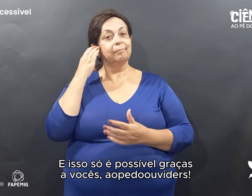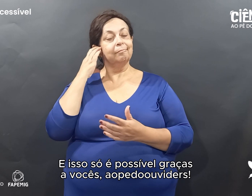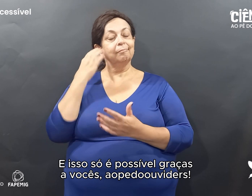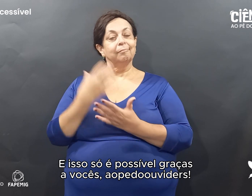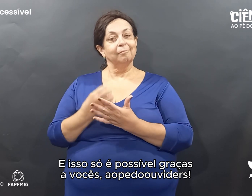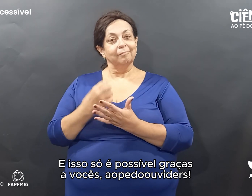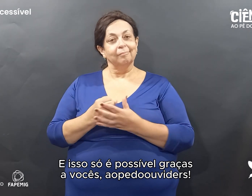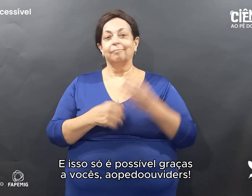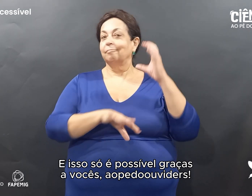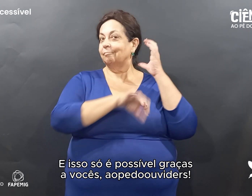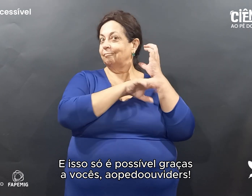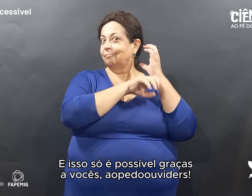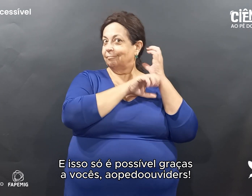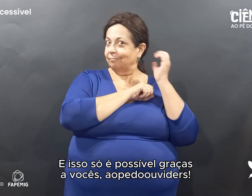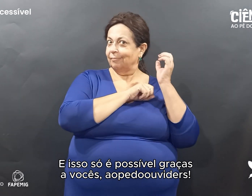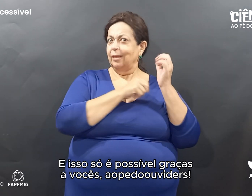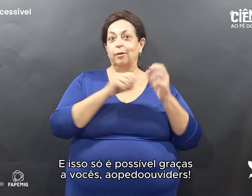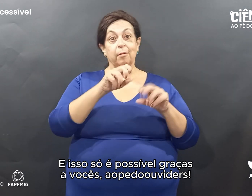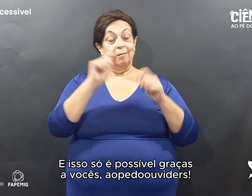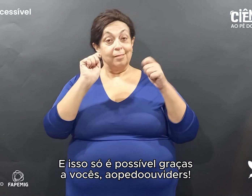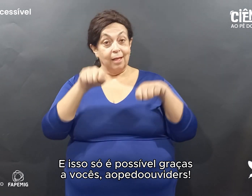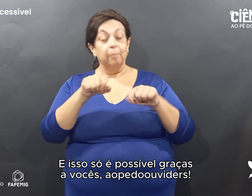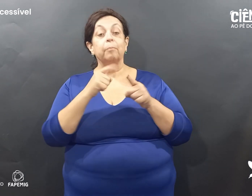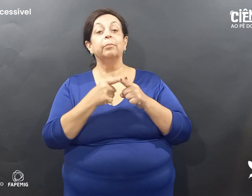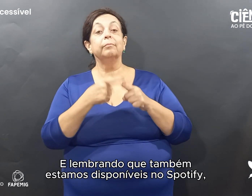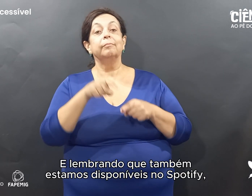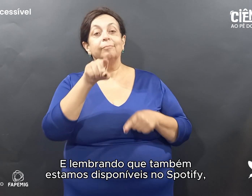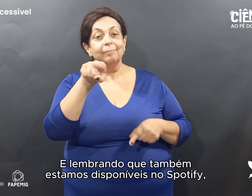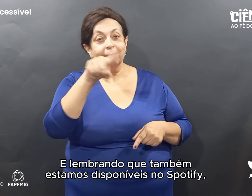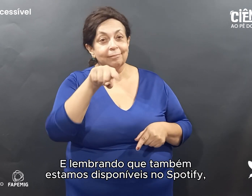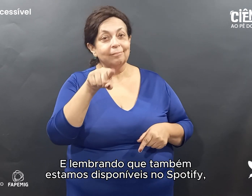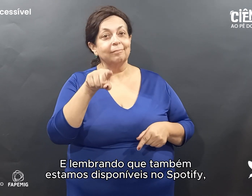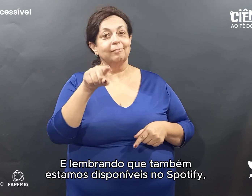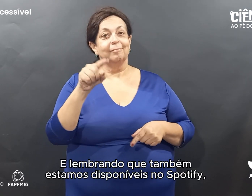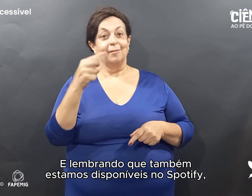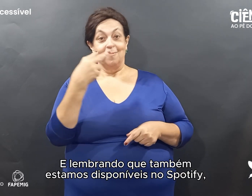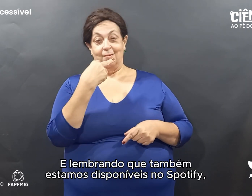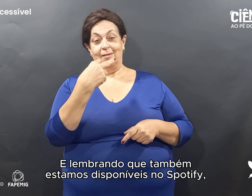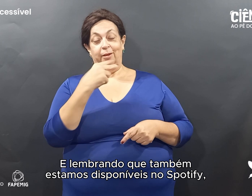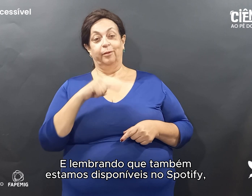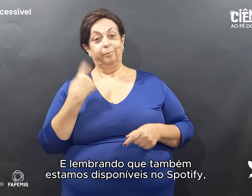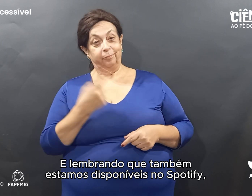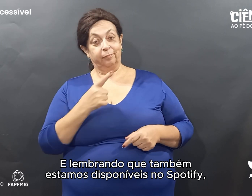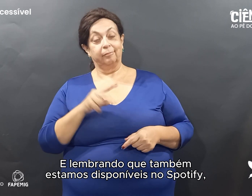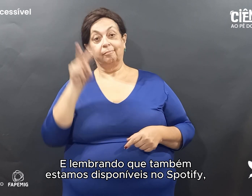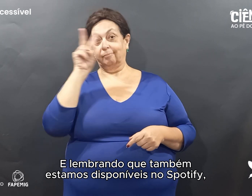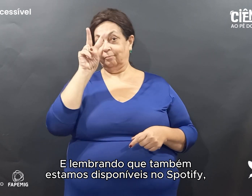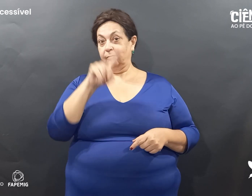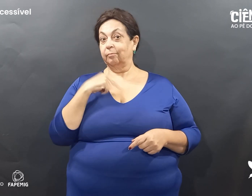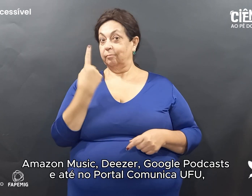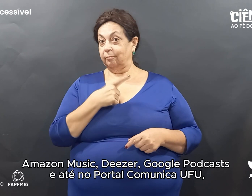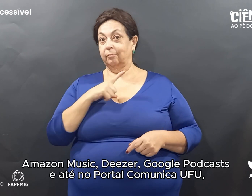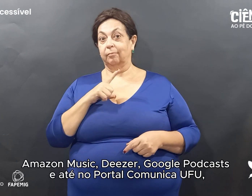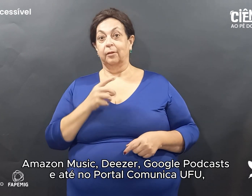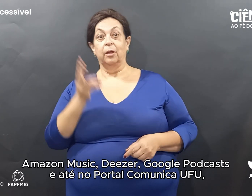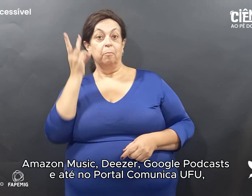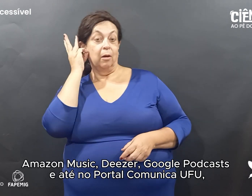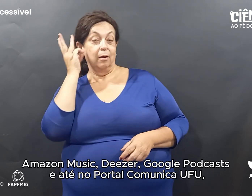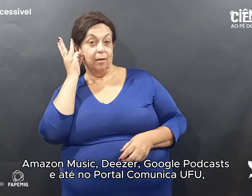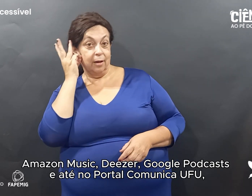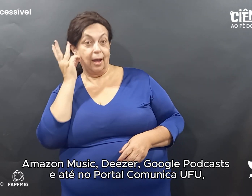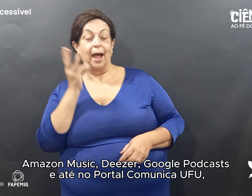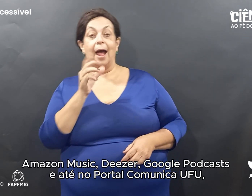E isso só é possível graças a vocês, ao Pé do Ouviders. E lembrando que também estamos disponíveis no Spotify, Amazon